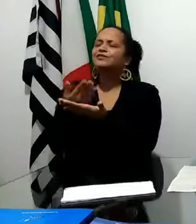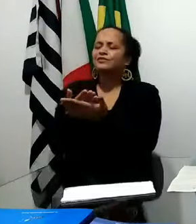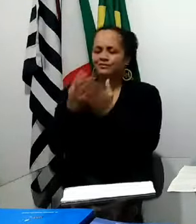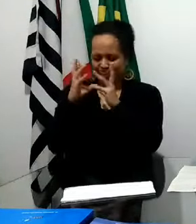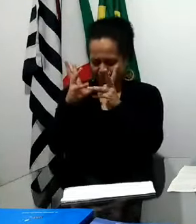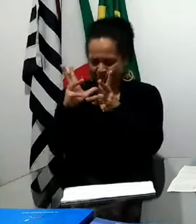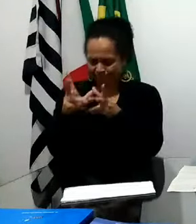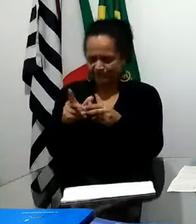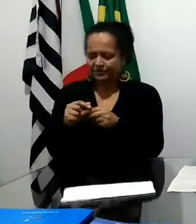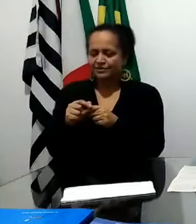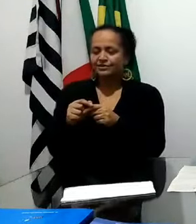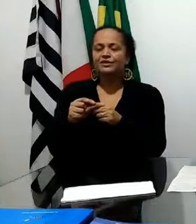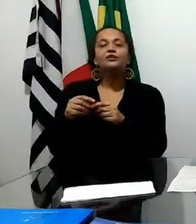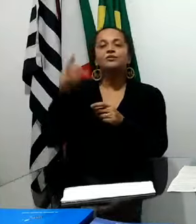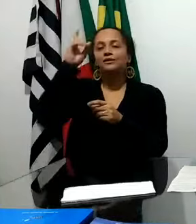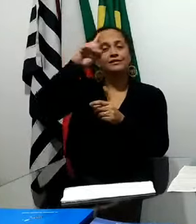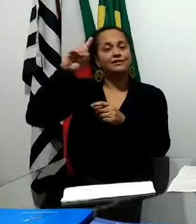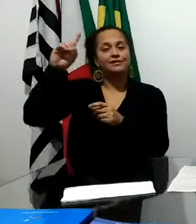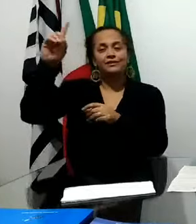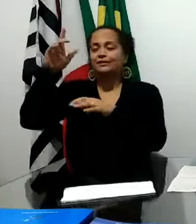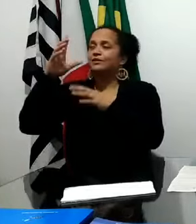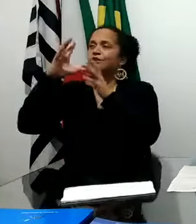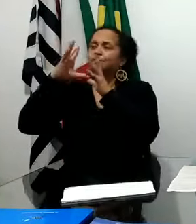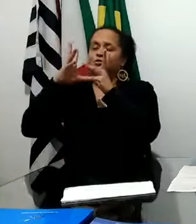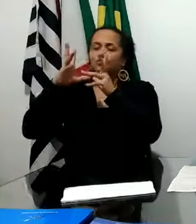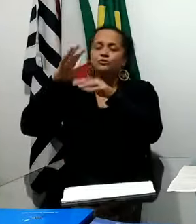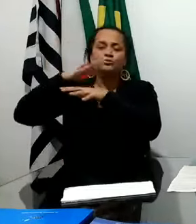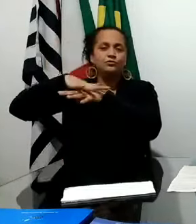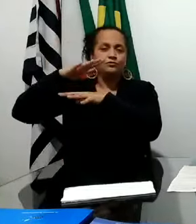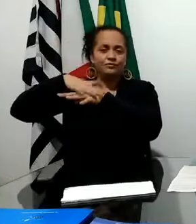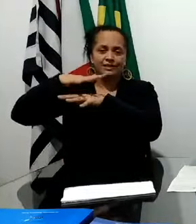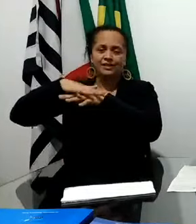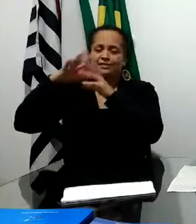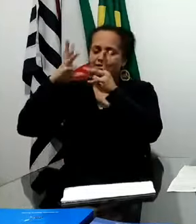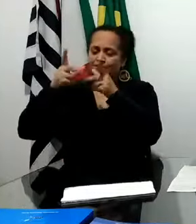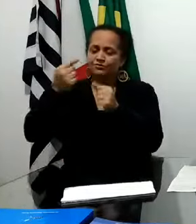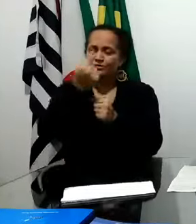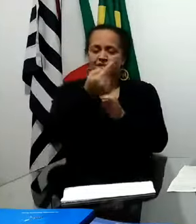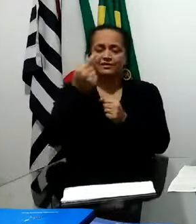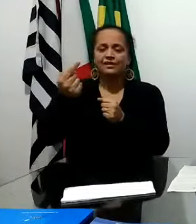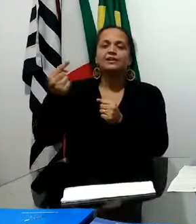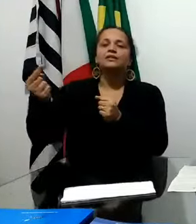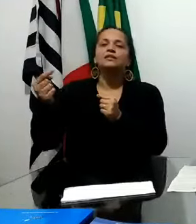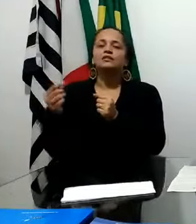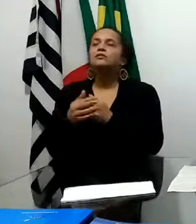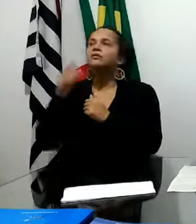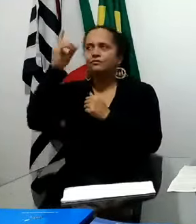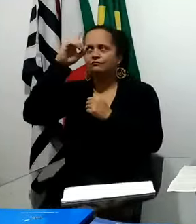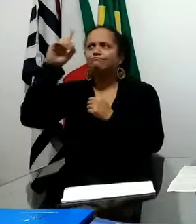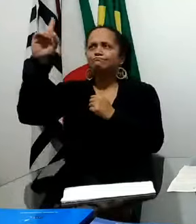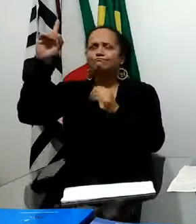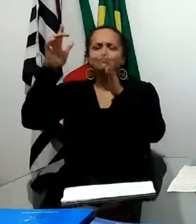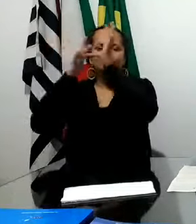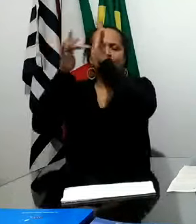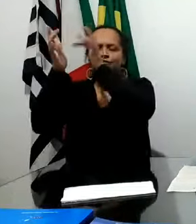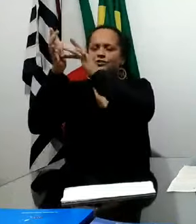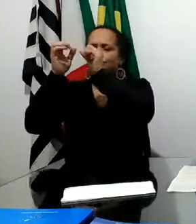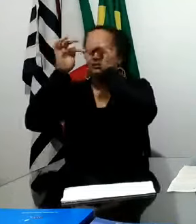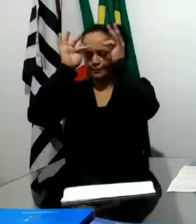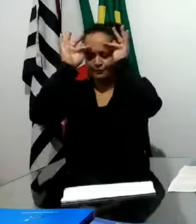boa obra que o Teu Santo Espírito começou em cada um de nós, na sua igreja, na sua noiva, Ele é fiel, Ele é poderoso